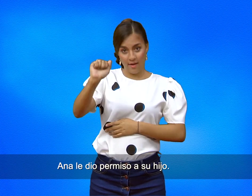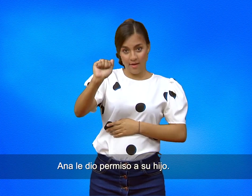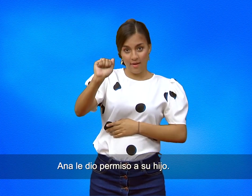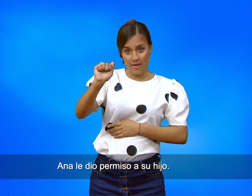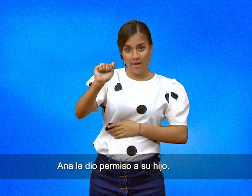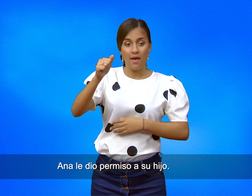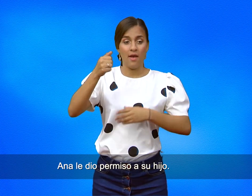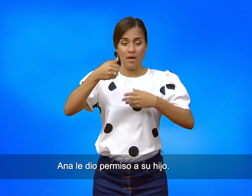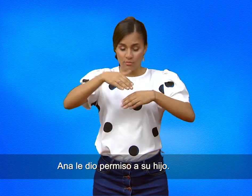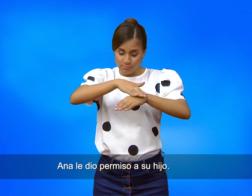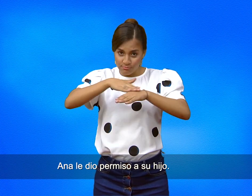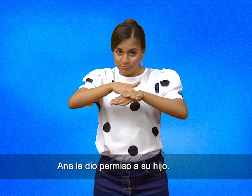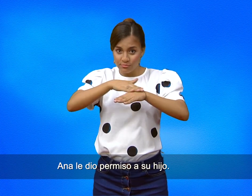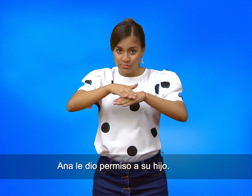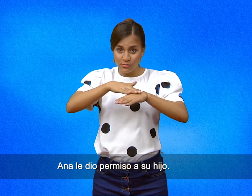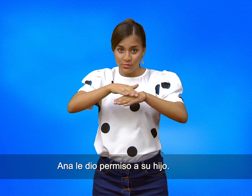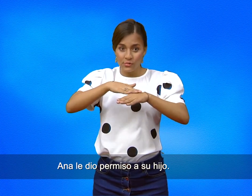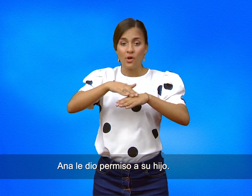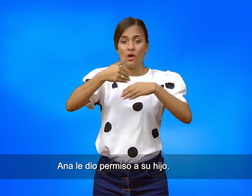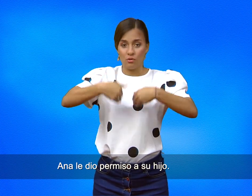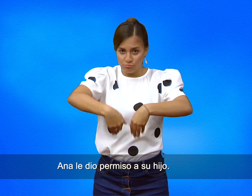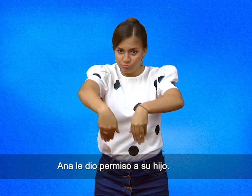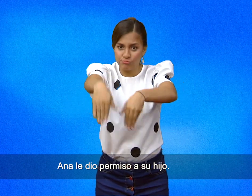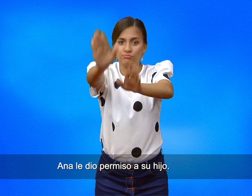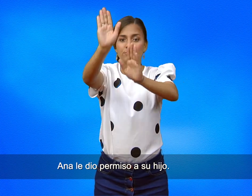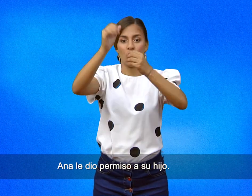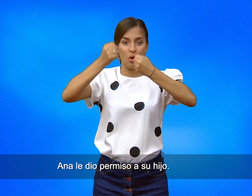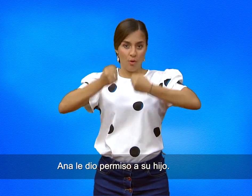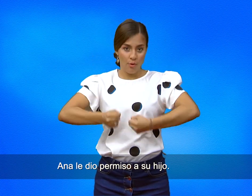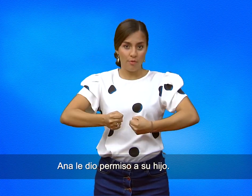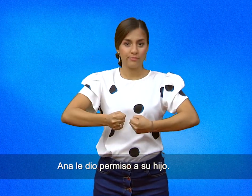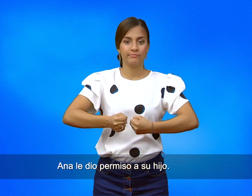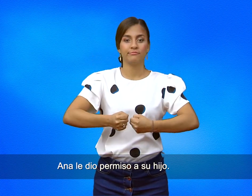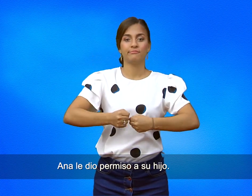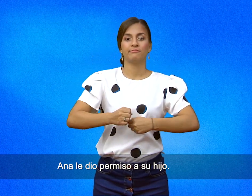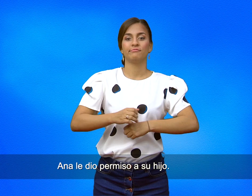Ana le dio permiso a su hijo.